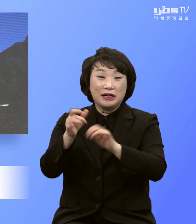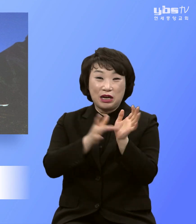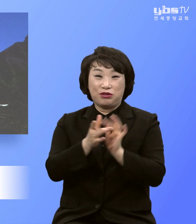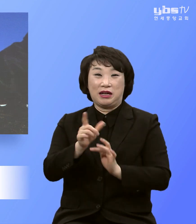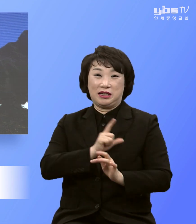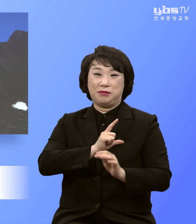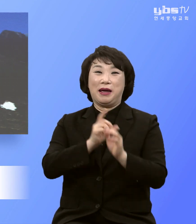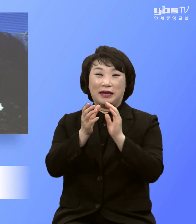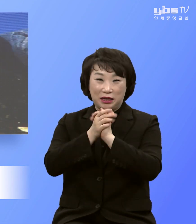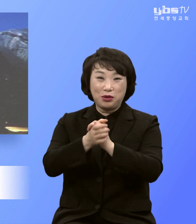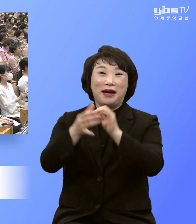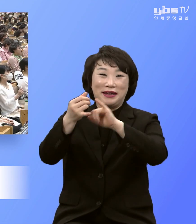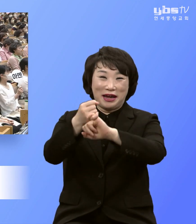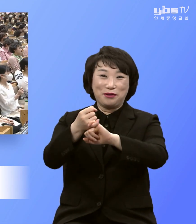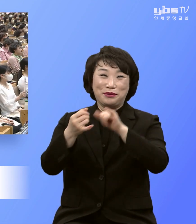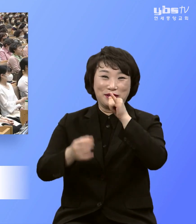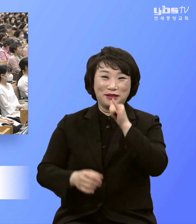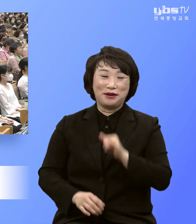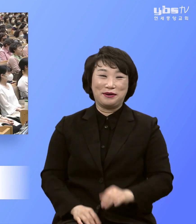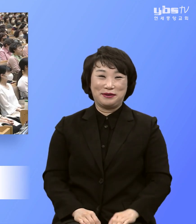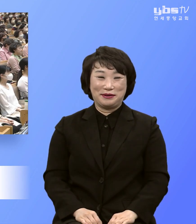한 기도의 약속이다 이 말이에요.